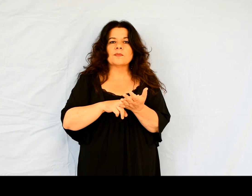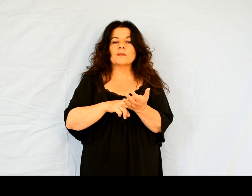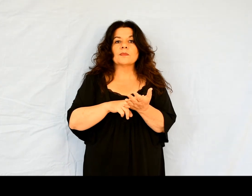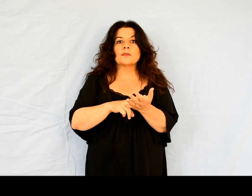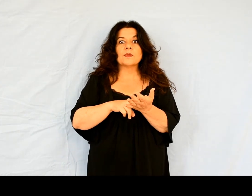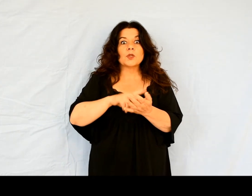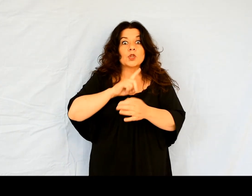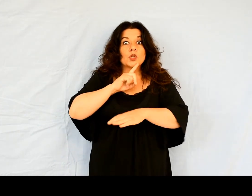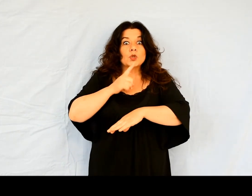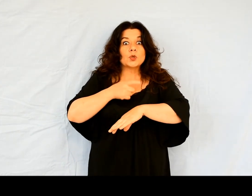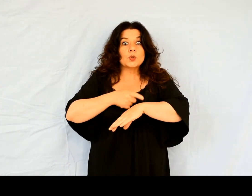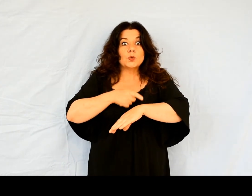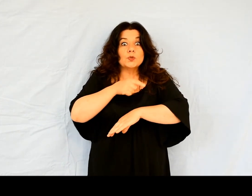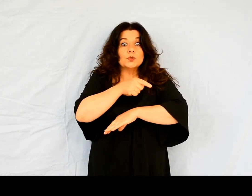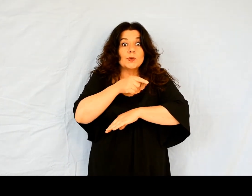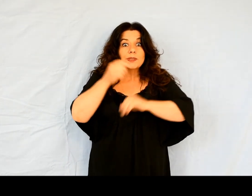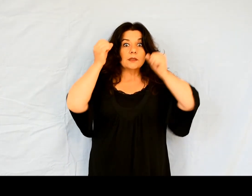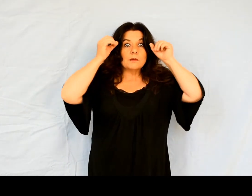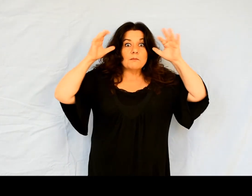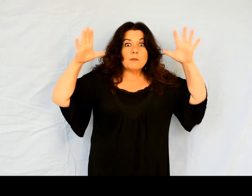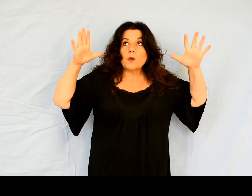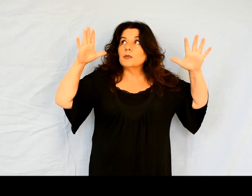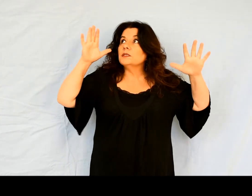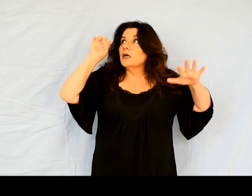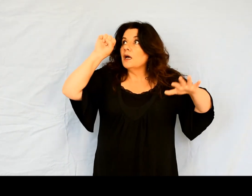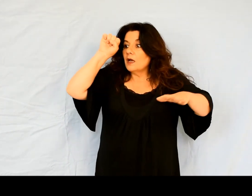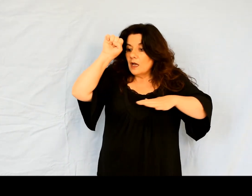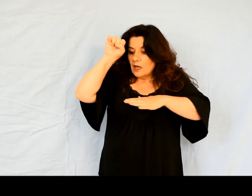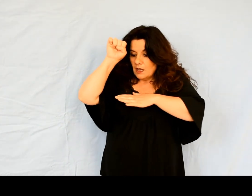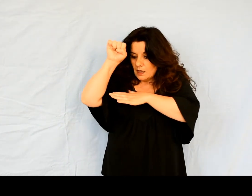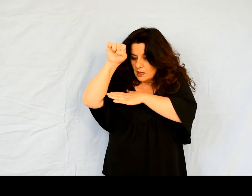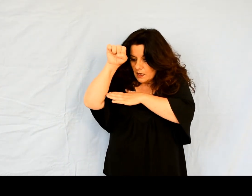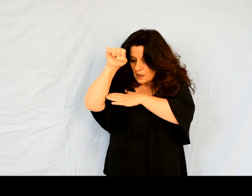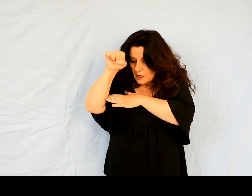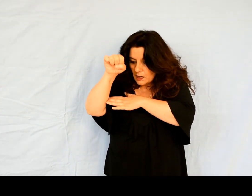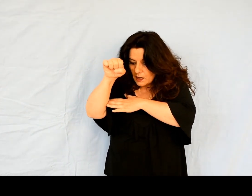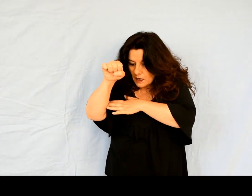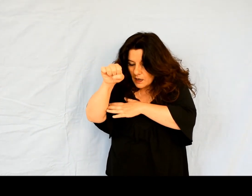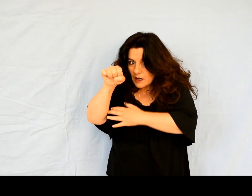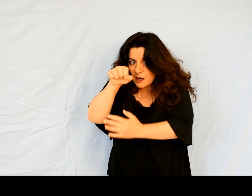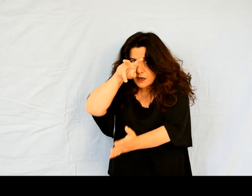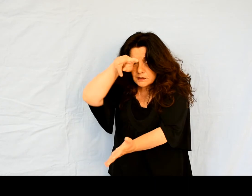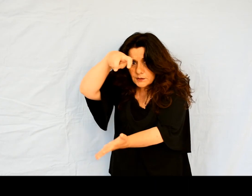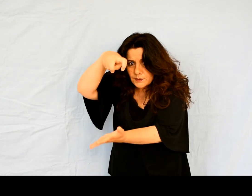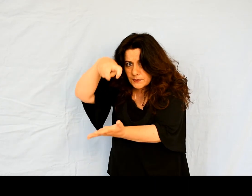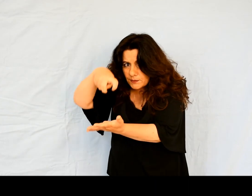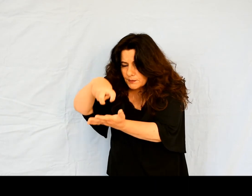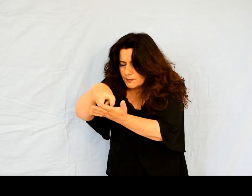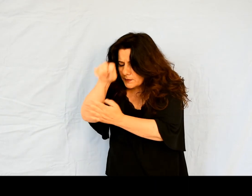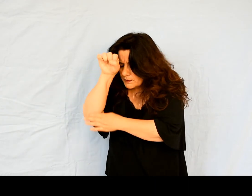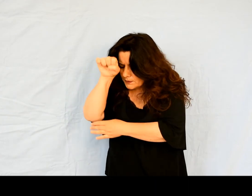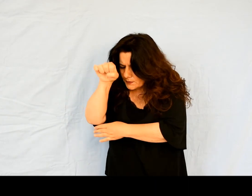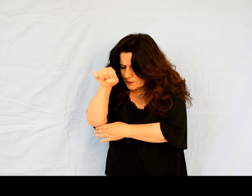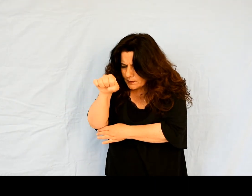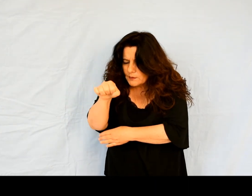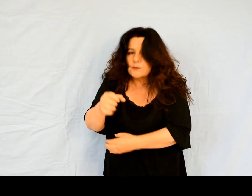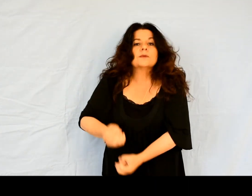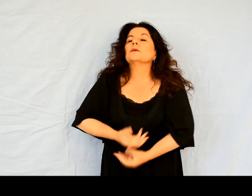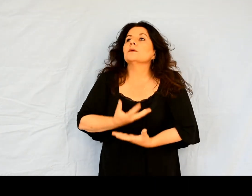Aussitôt Moïse s'inclina jusqu'à terre et se prosterna. Et il dit, « S'il est vrai, mon Seigneur, que